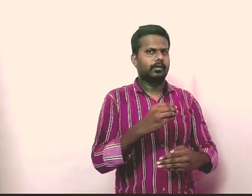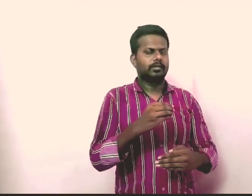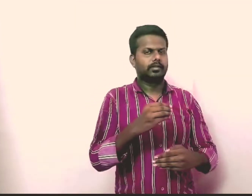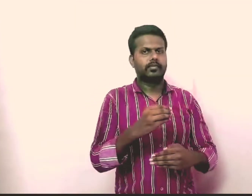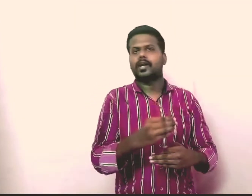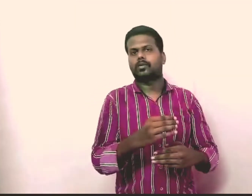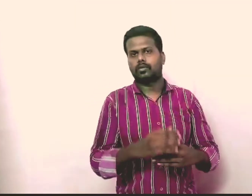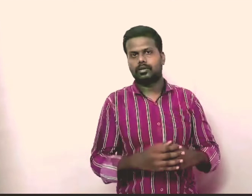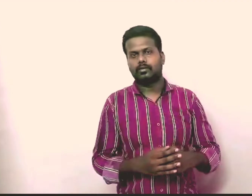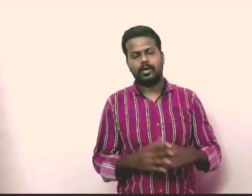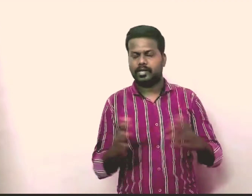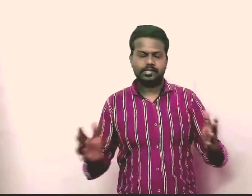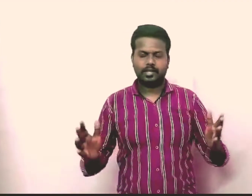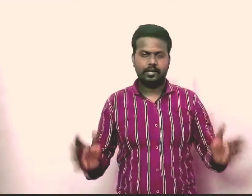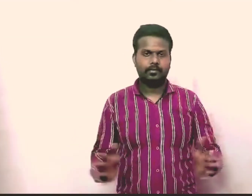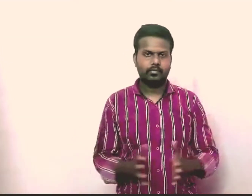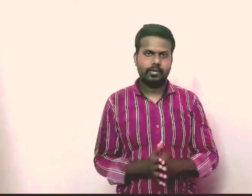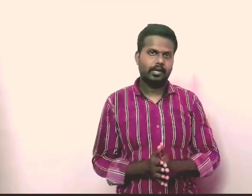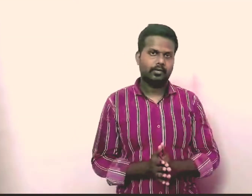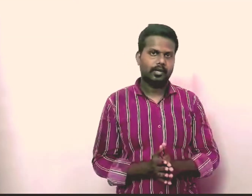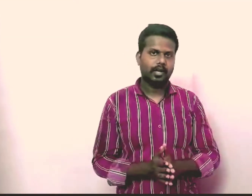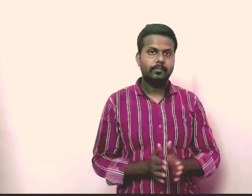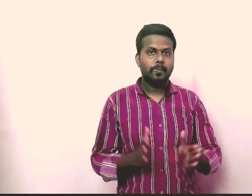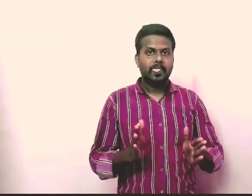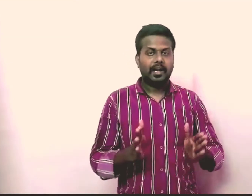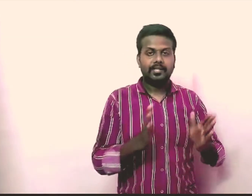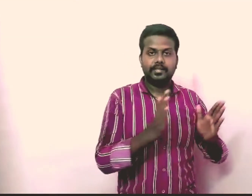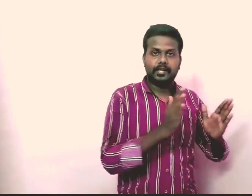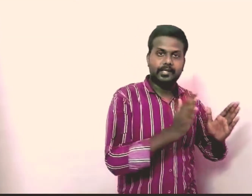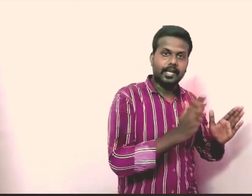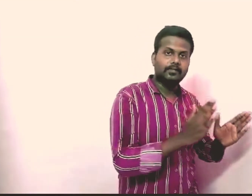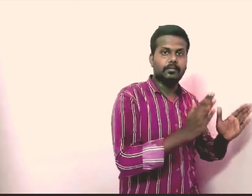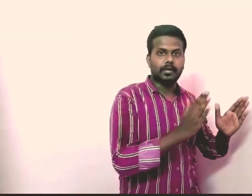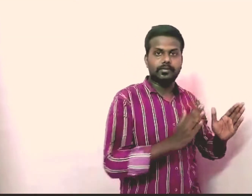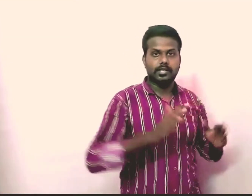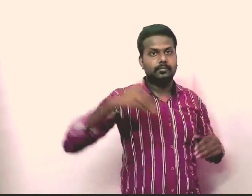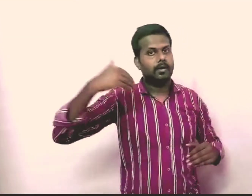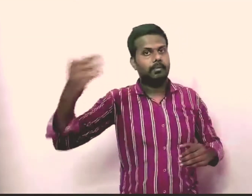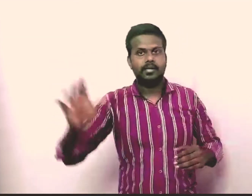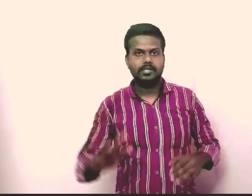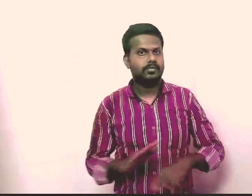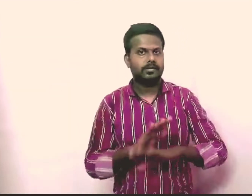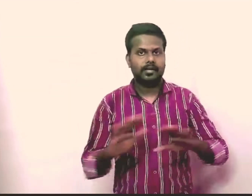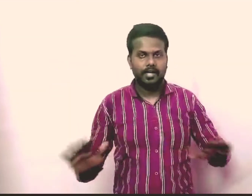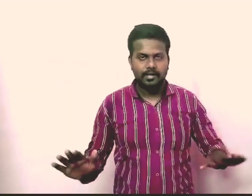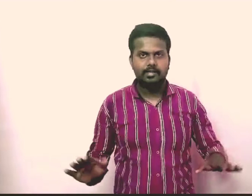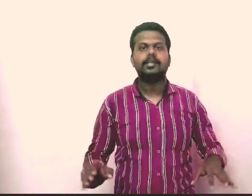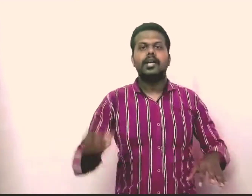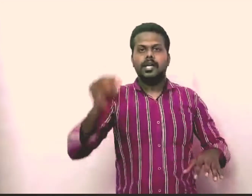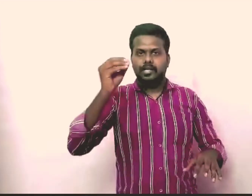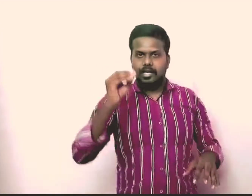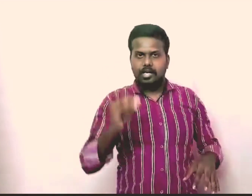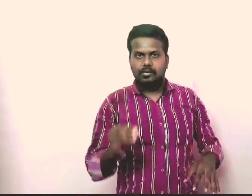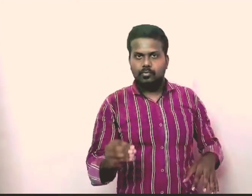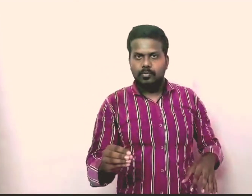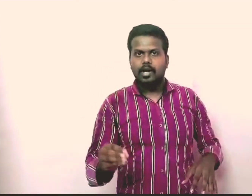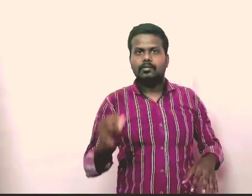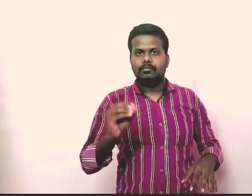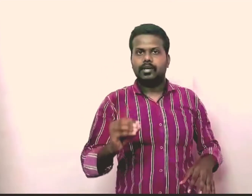வந்து ஃபேக் அக்கௌண்ட்ல இருந்து வருவாங்க. எஸ், எல்லாமே உண்மையாக கூட இருக்கலாம். ஆனா இது நான் கேள்விப்பட்ட விஷயம், நான் படிச்ச விஷயம் கிடையாது. இது நான் உண்மையாலும்